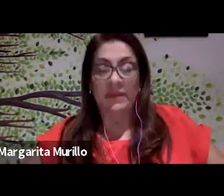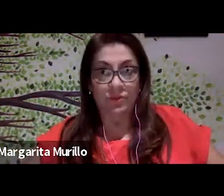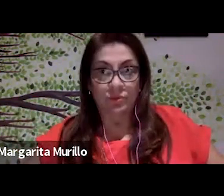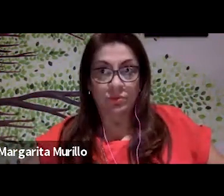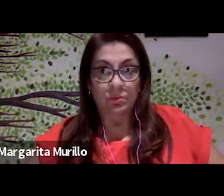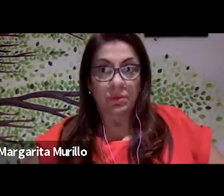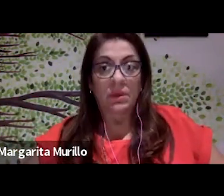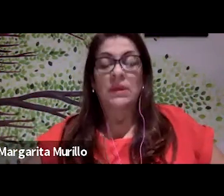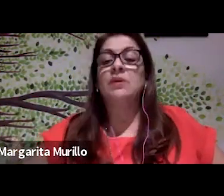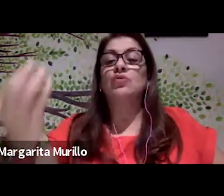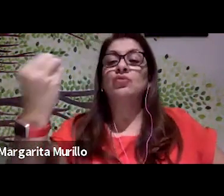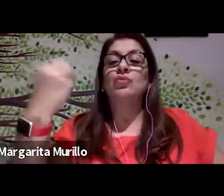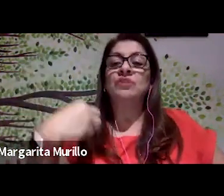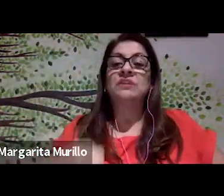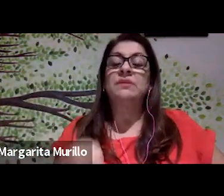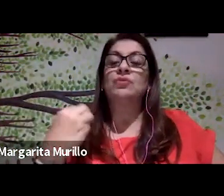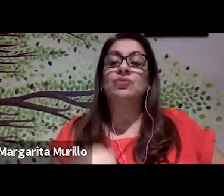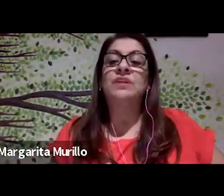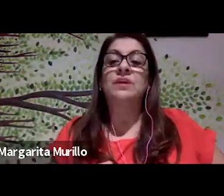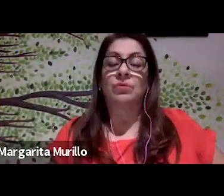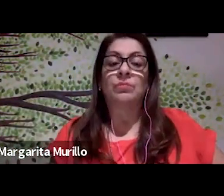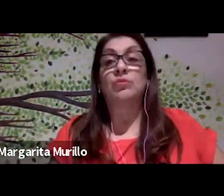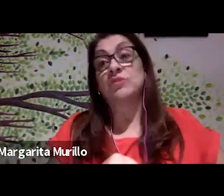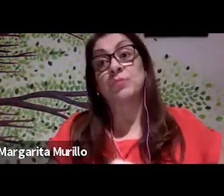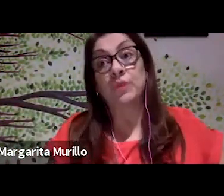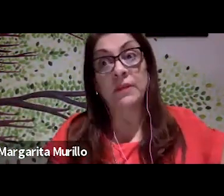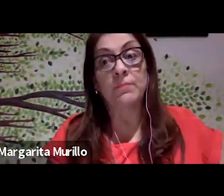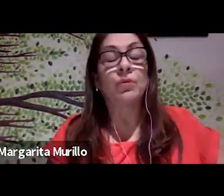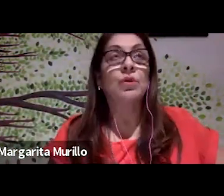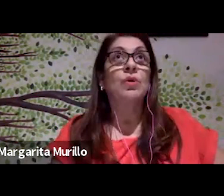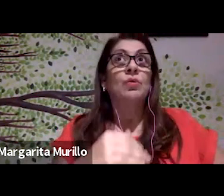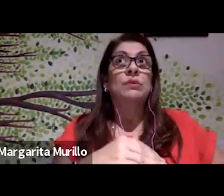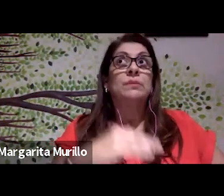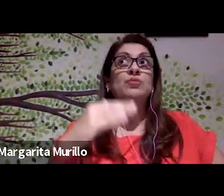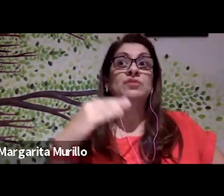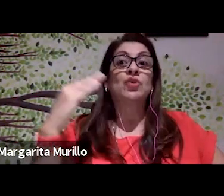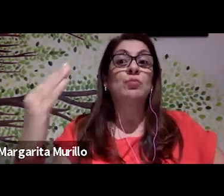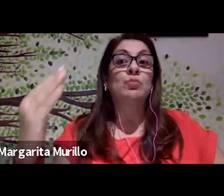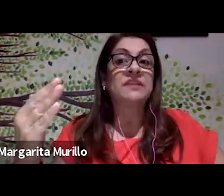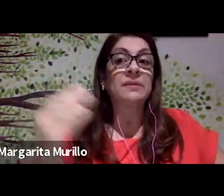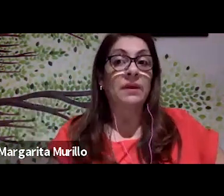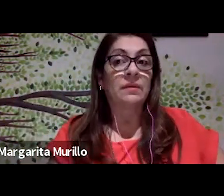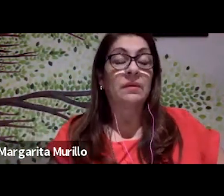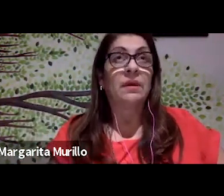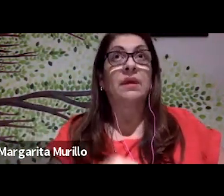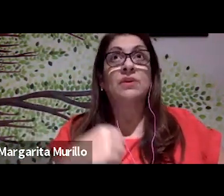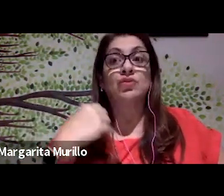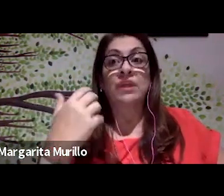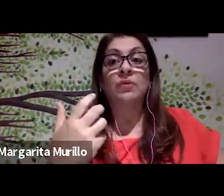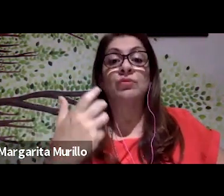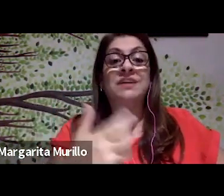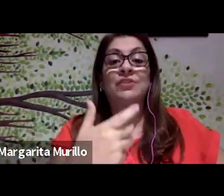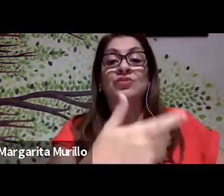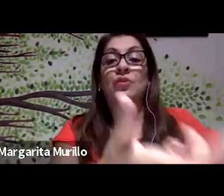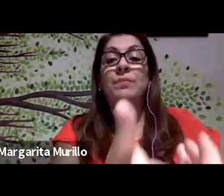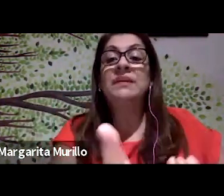consentimiento Incluso un consentimiento contigo entonces por ejemplo una masturbación compulsiva que yo